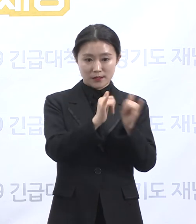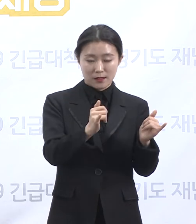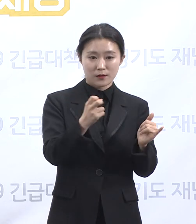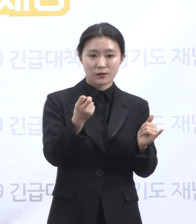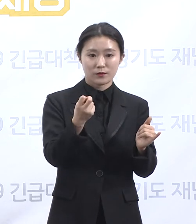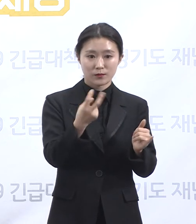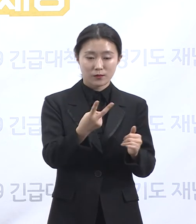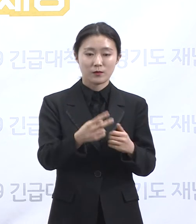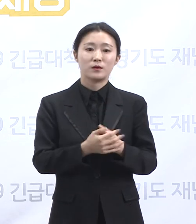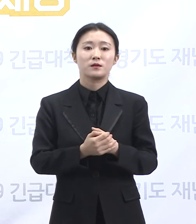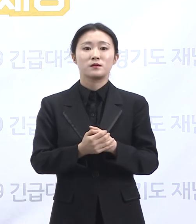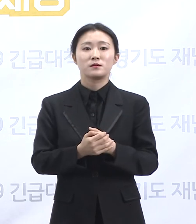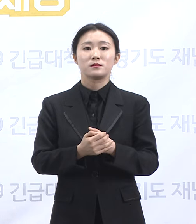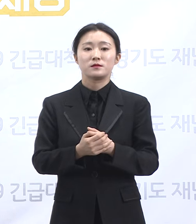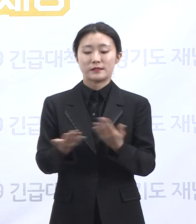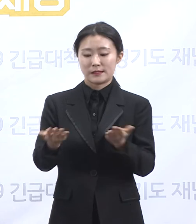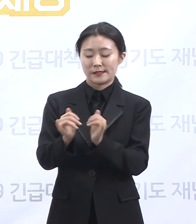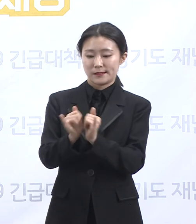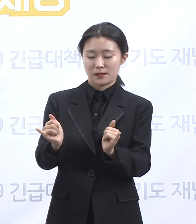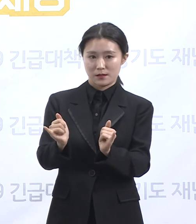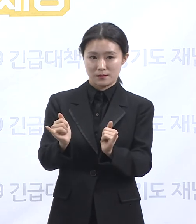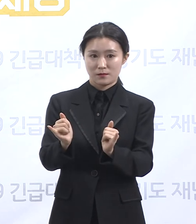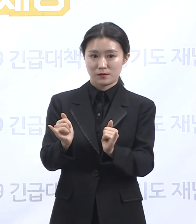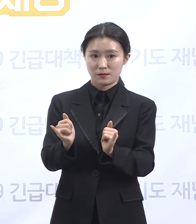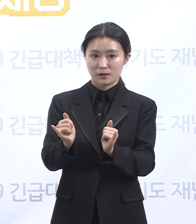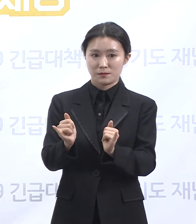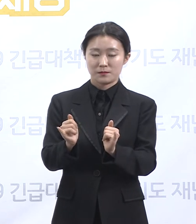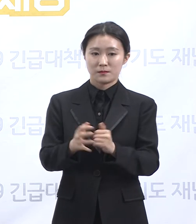시행하고 심층 역학조사를 진행 중입니다.